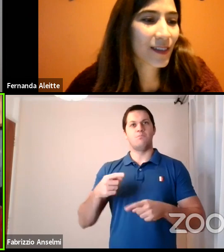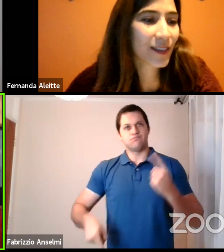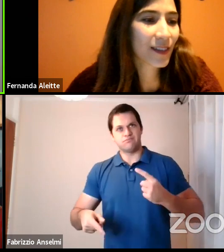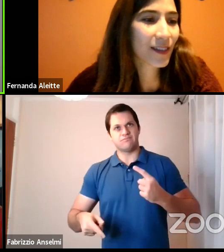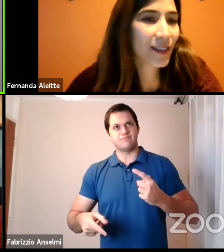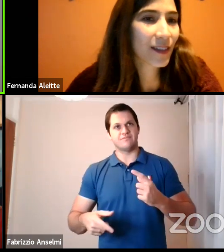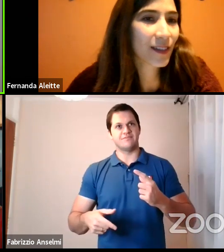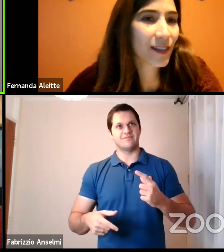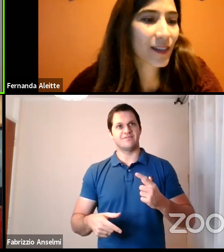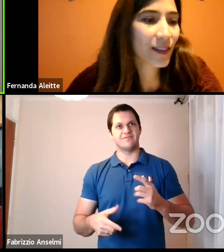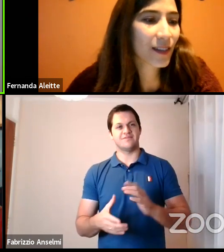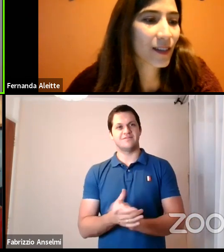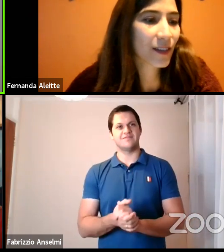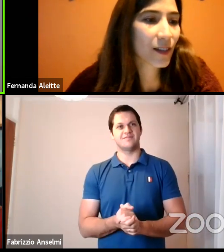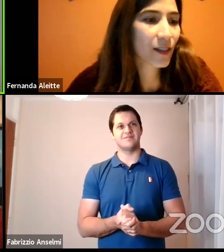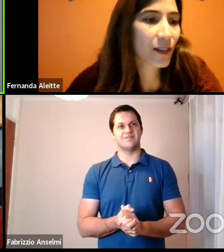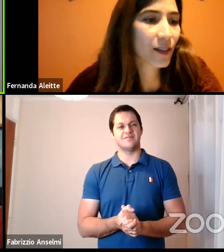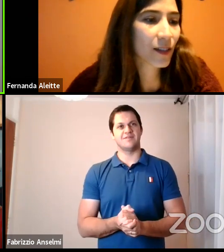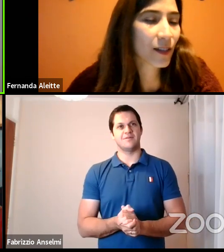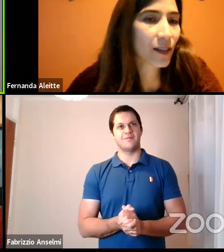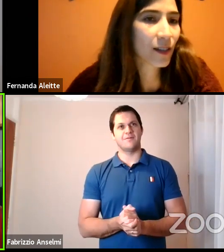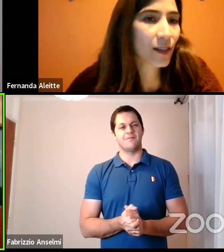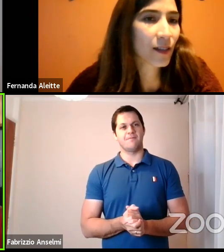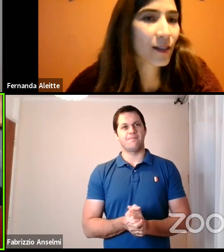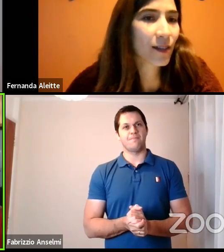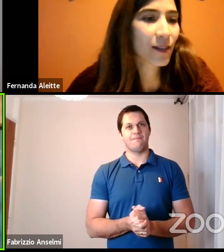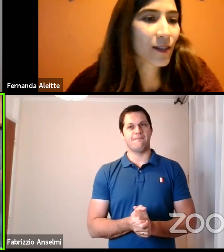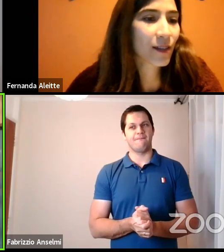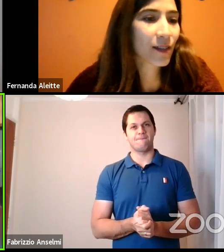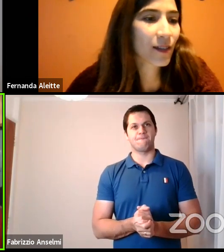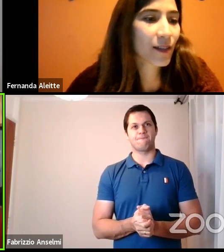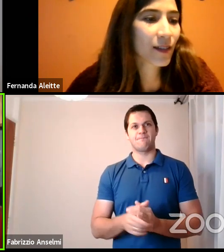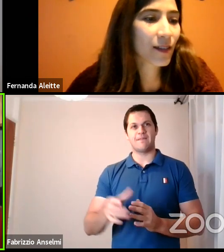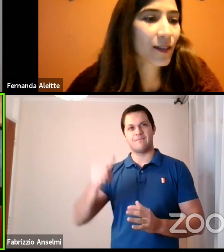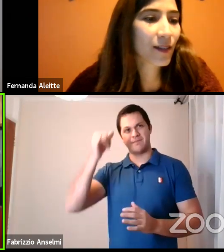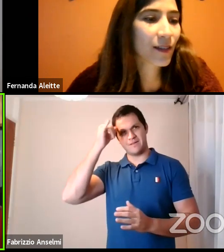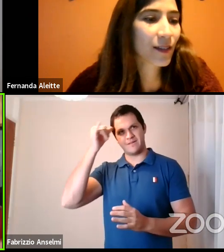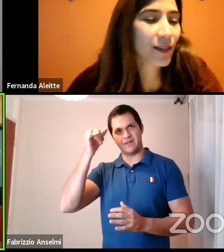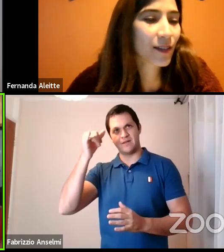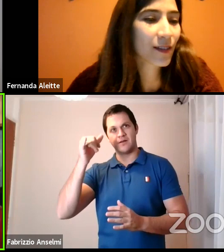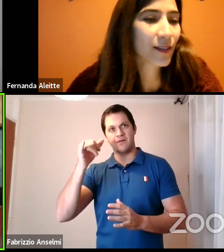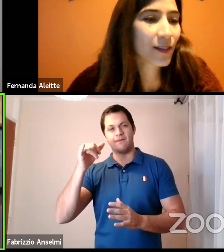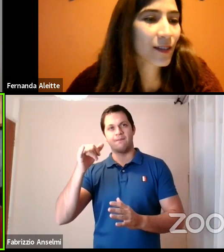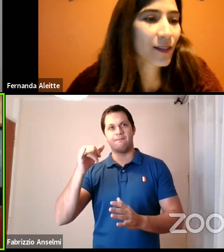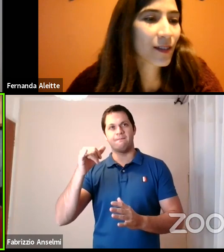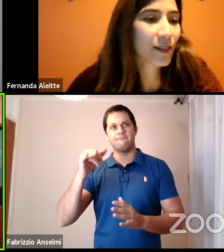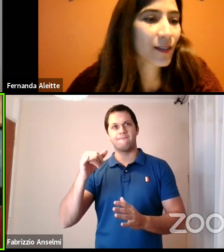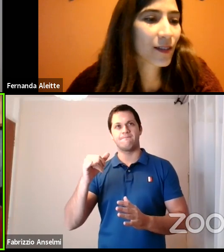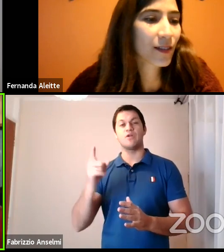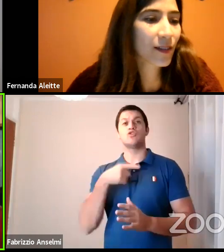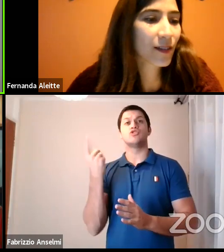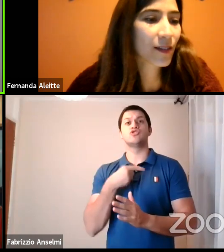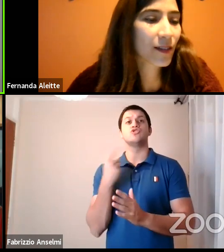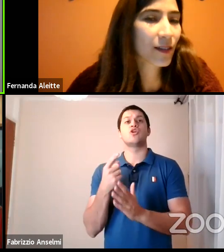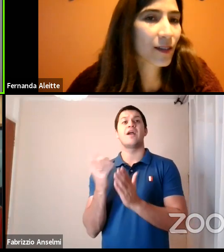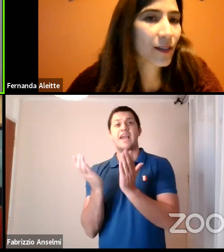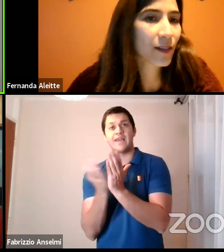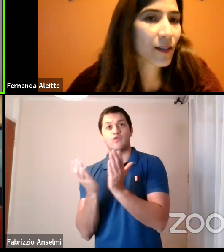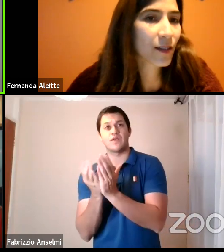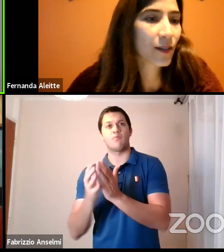lógica. Rodrigo, tal vez se me perdió un poco la señal. De que estudiamos el movimiento, ¿ya?